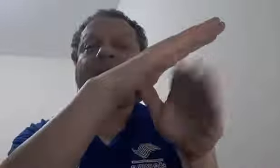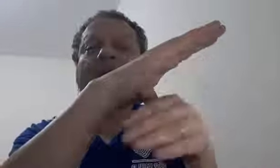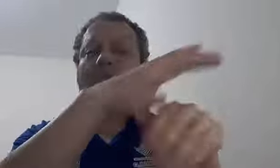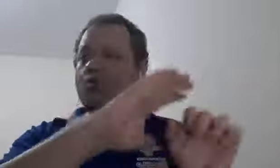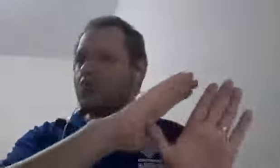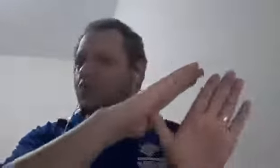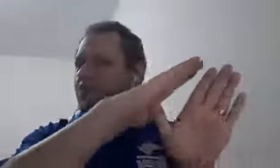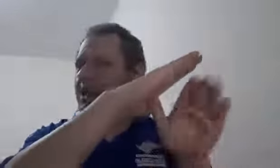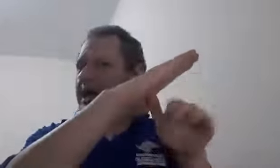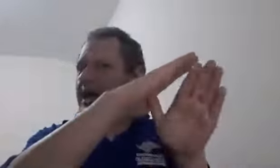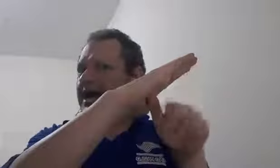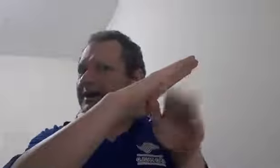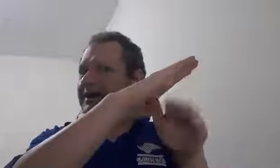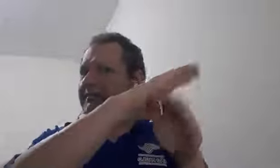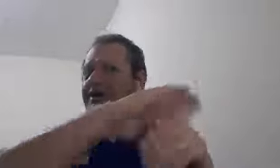Anhangabaú. Anhangabaú.